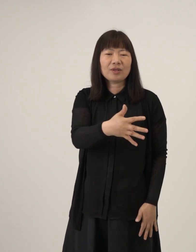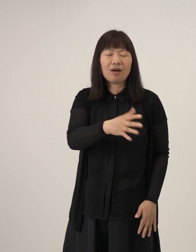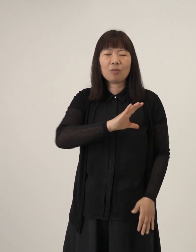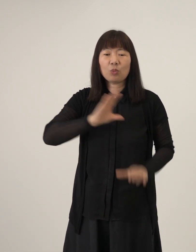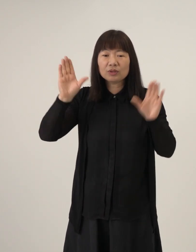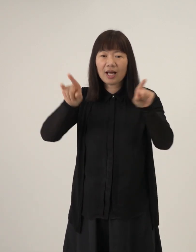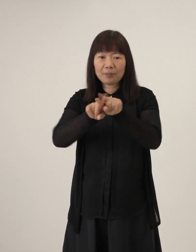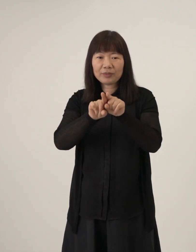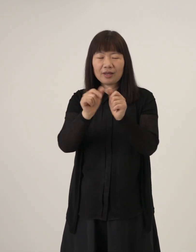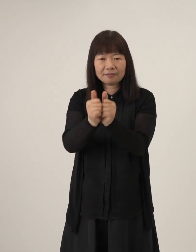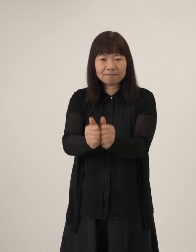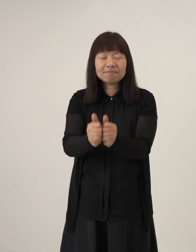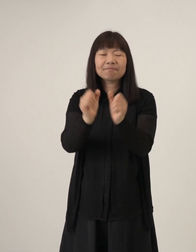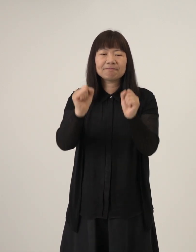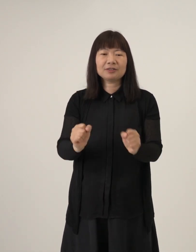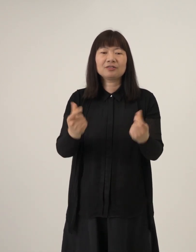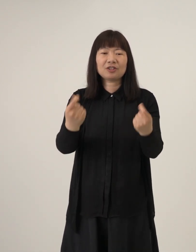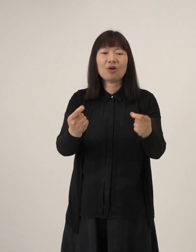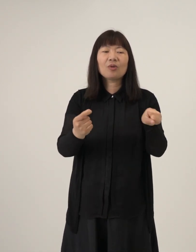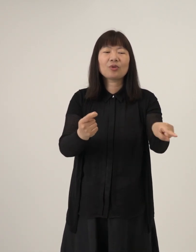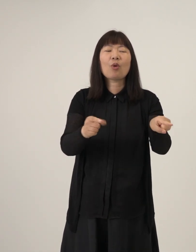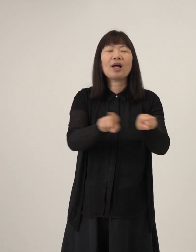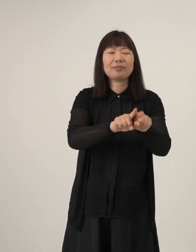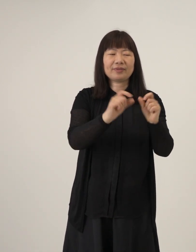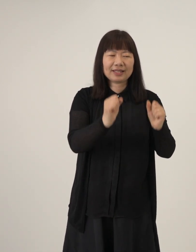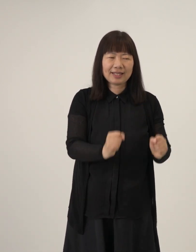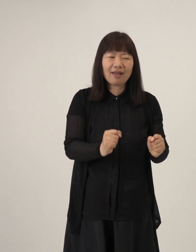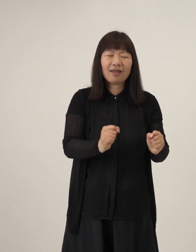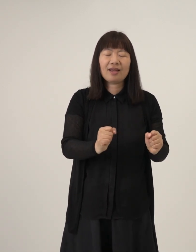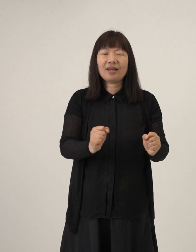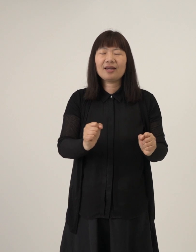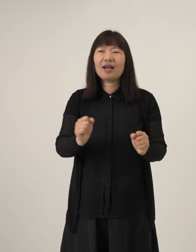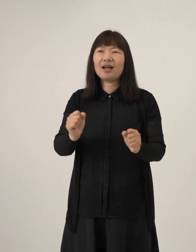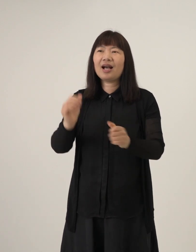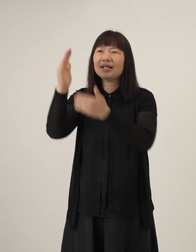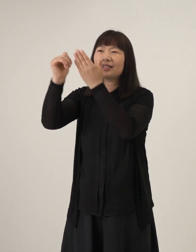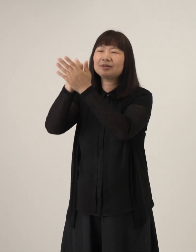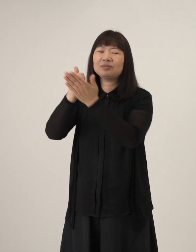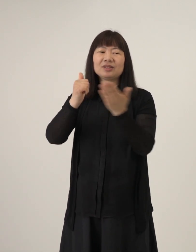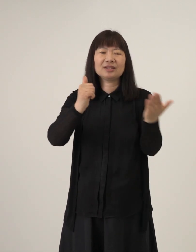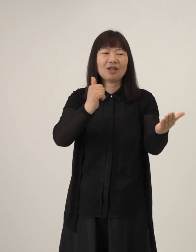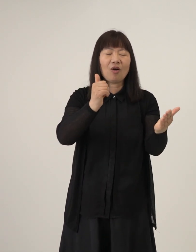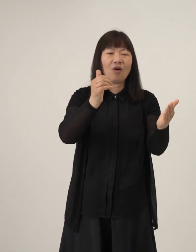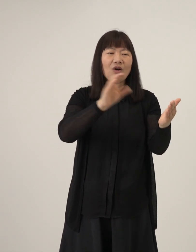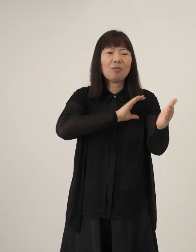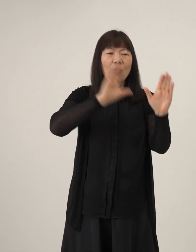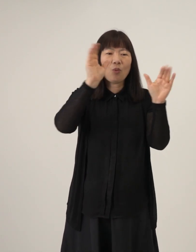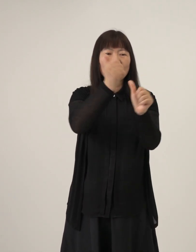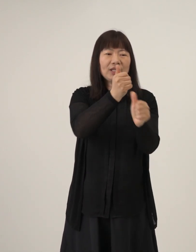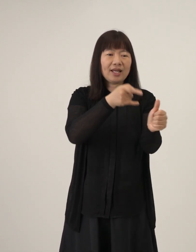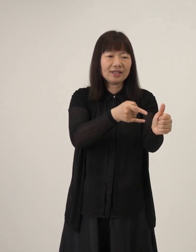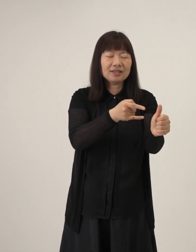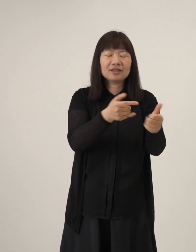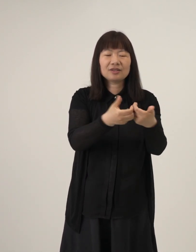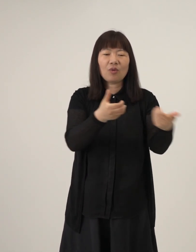함께 있었던 것 같이 너와 함께 있을 것임이라. 내가 너를 떠나지 아니하며 버리지